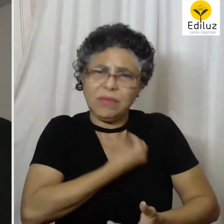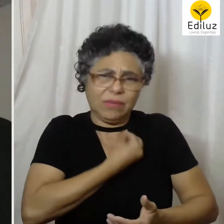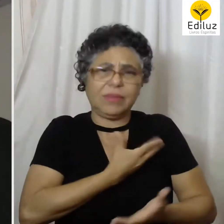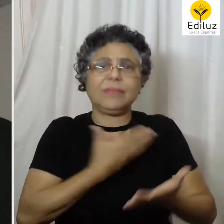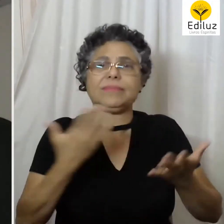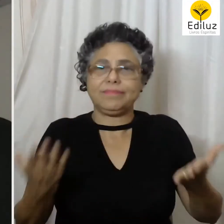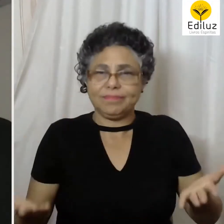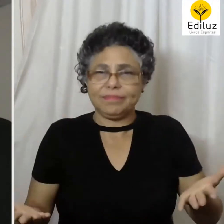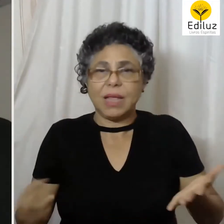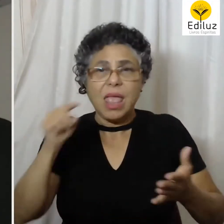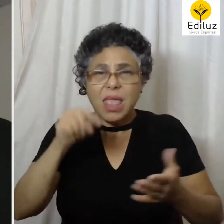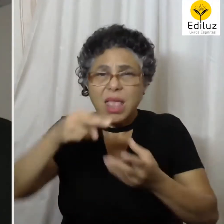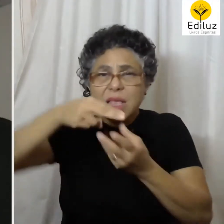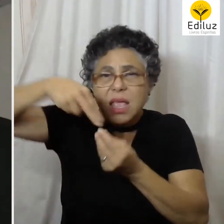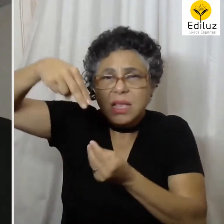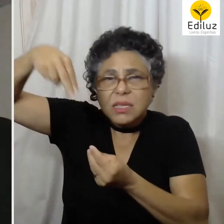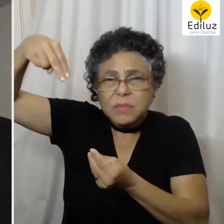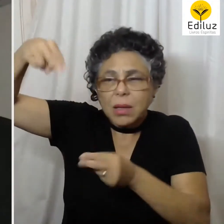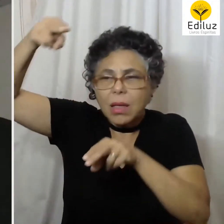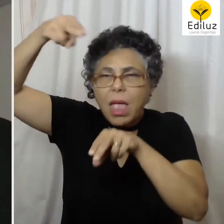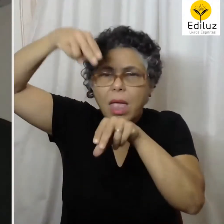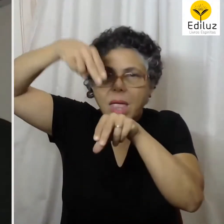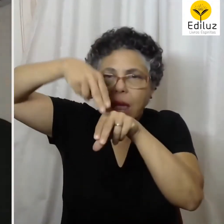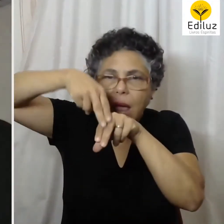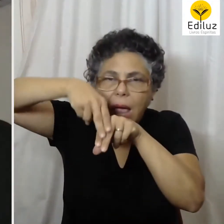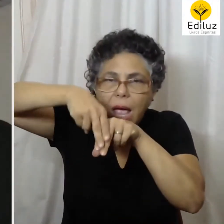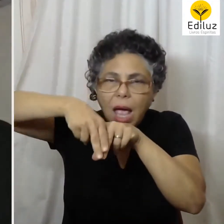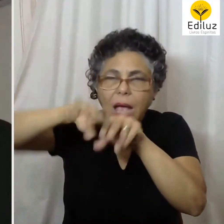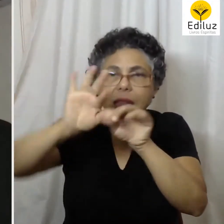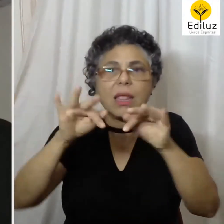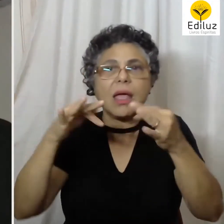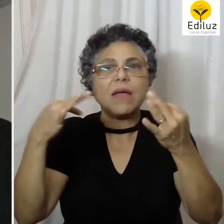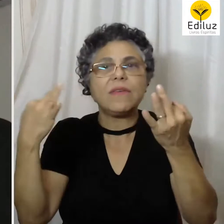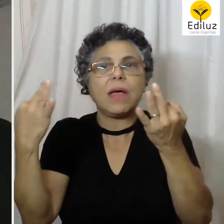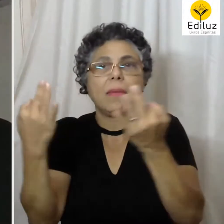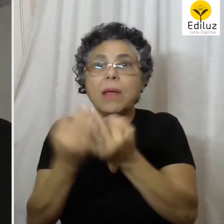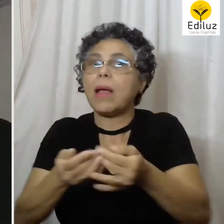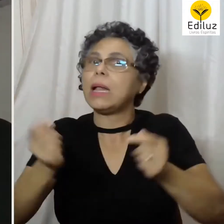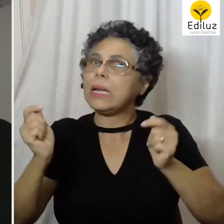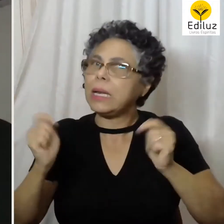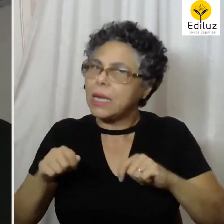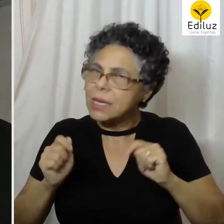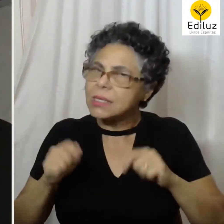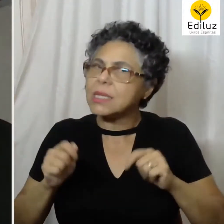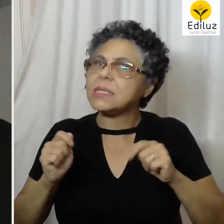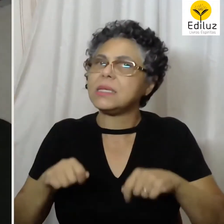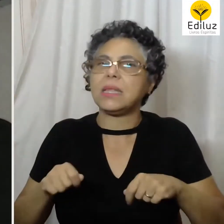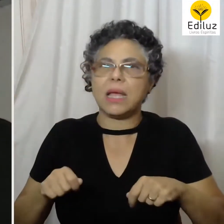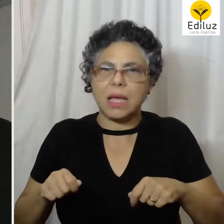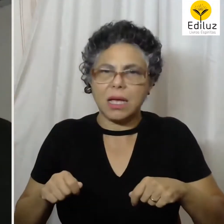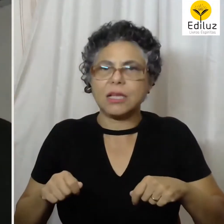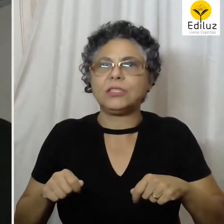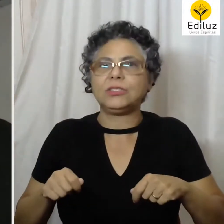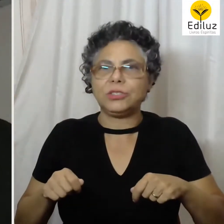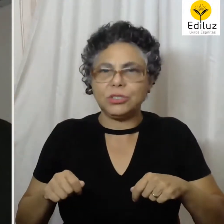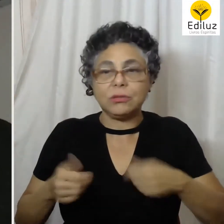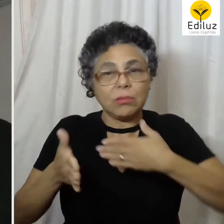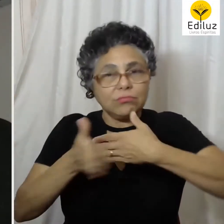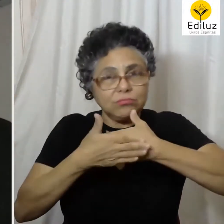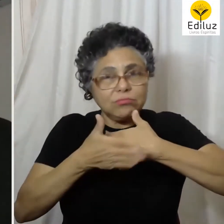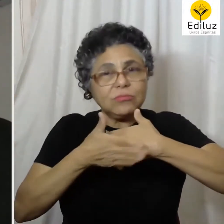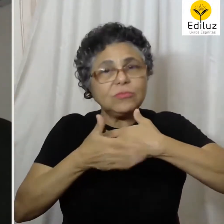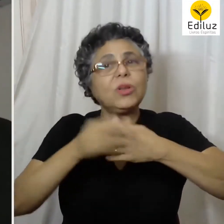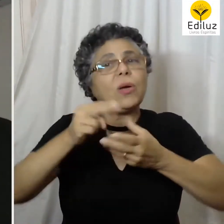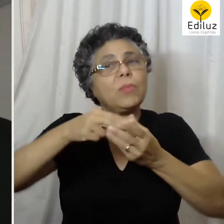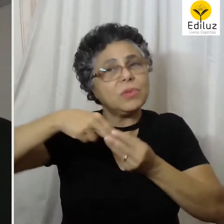que esses espíritos encarnam na família por uma necessidade do fator